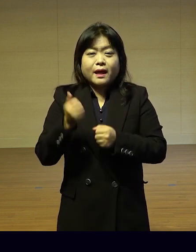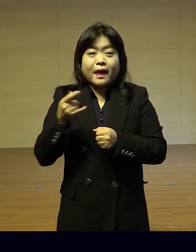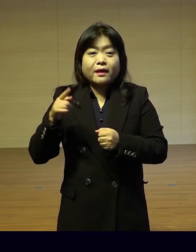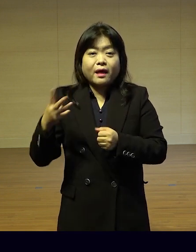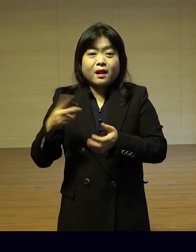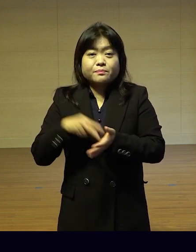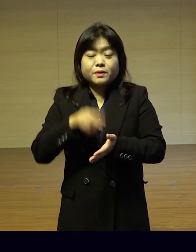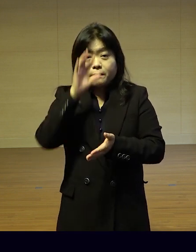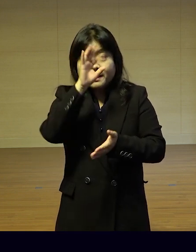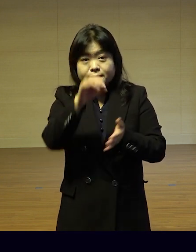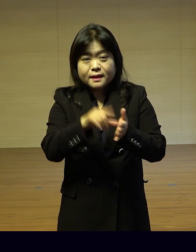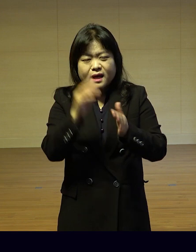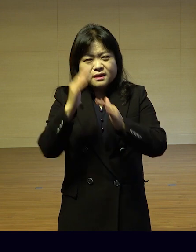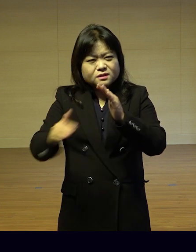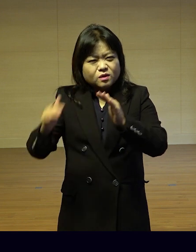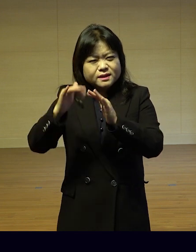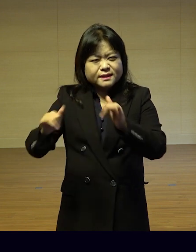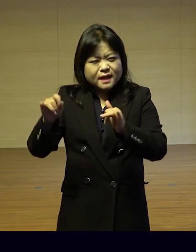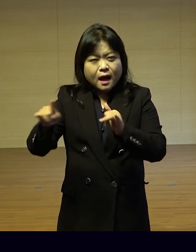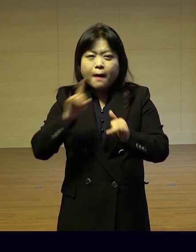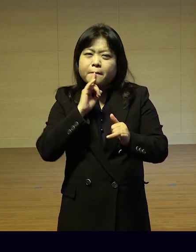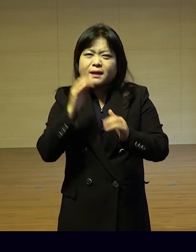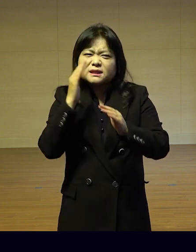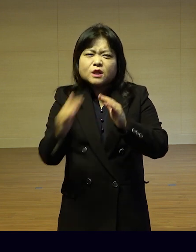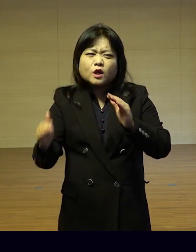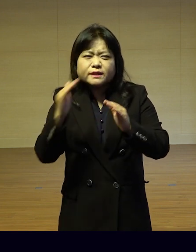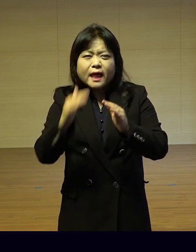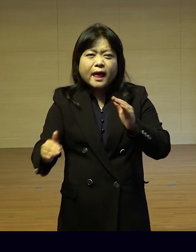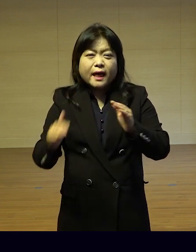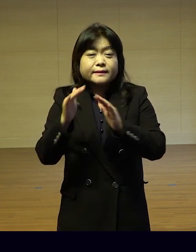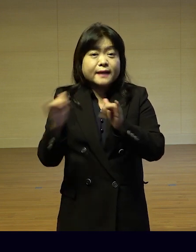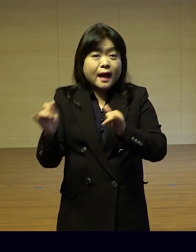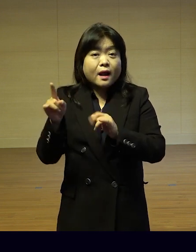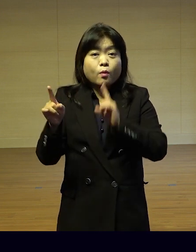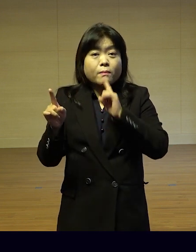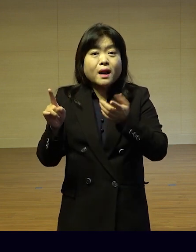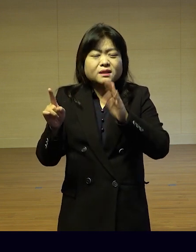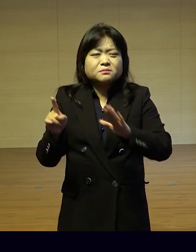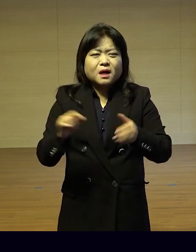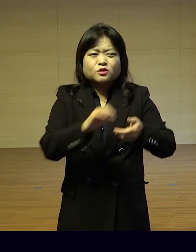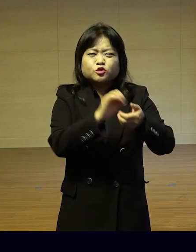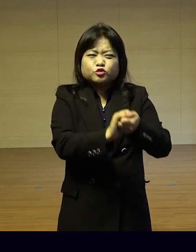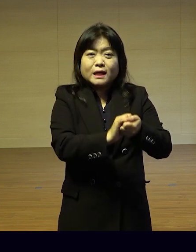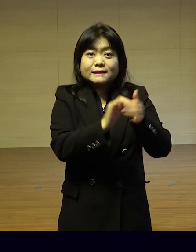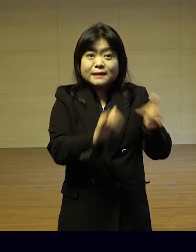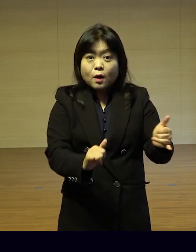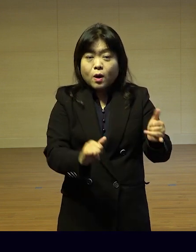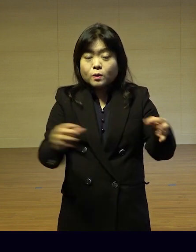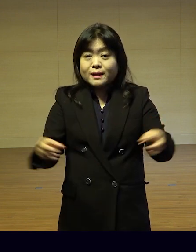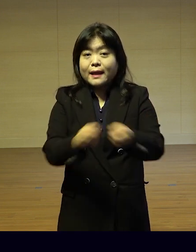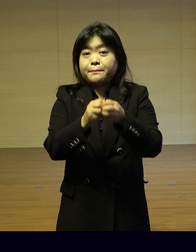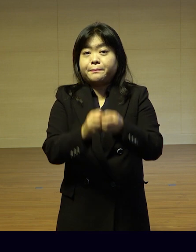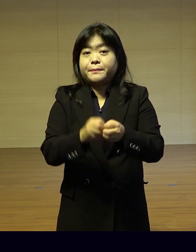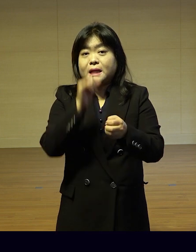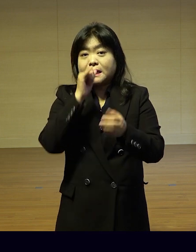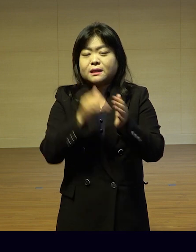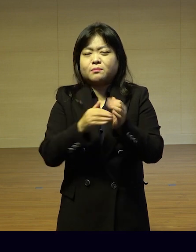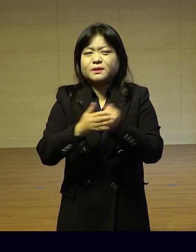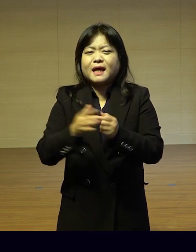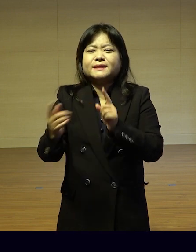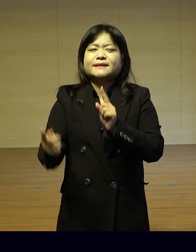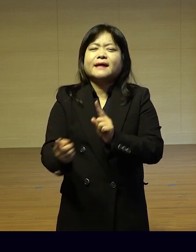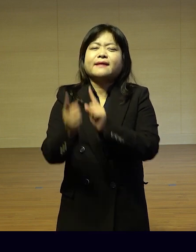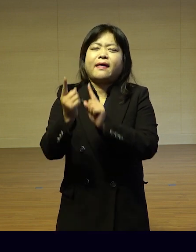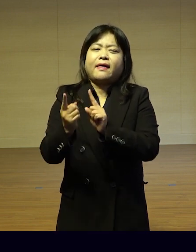때 이러한 절대자와는 말은 절대자라고 하지만은 사실은 서로 유한자하고 대립해 있기 때문에 상대자라고 하는